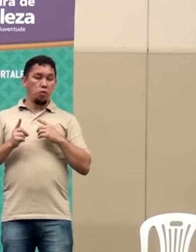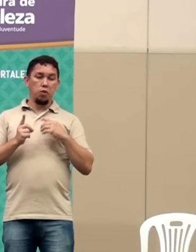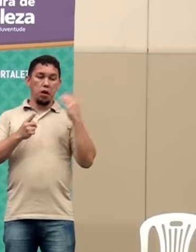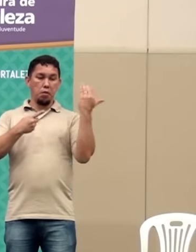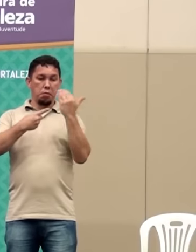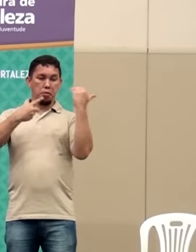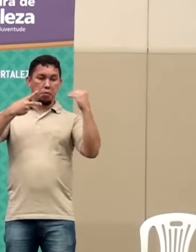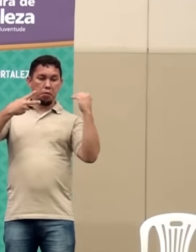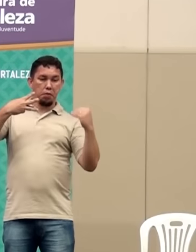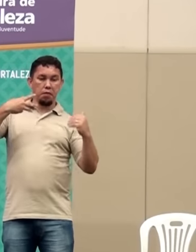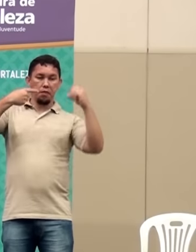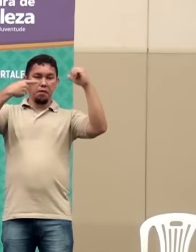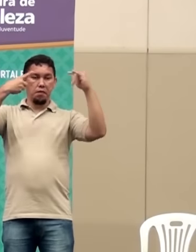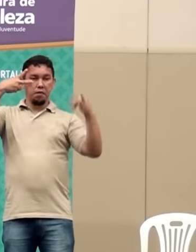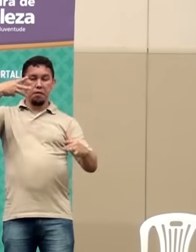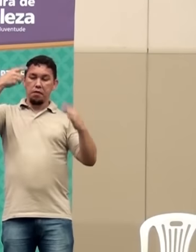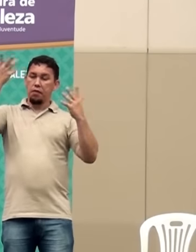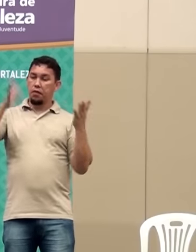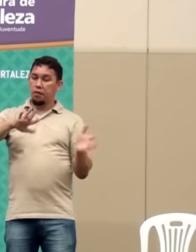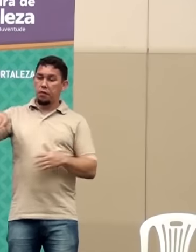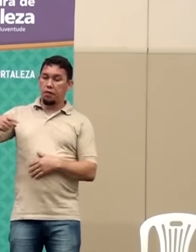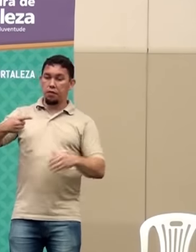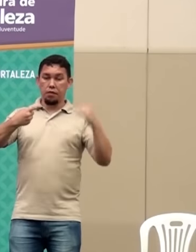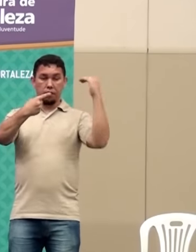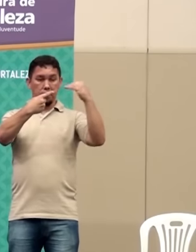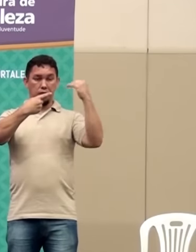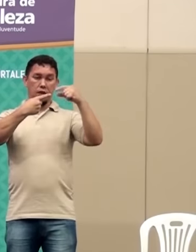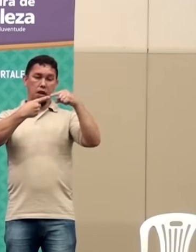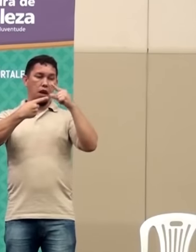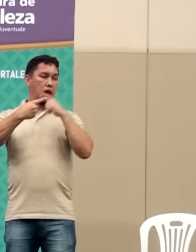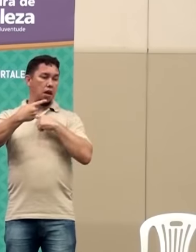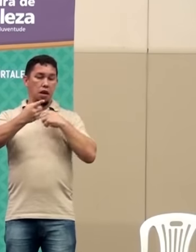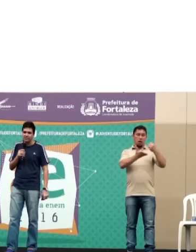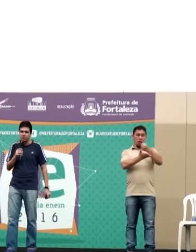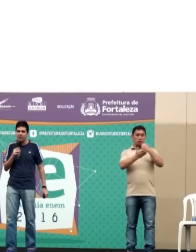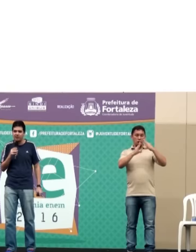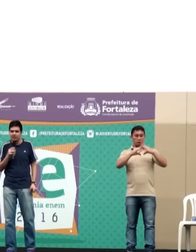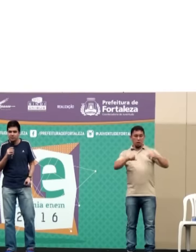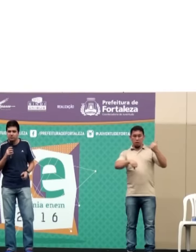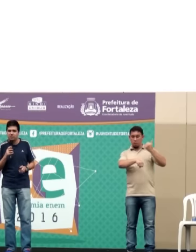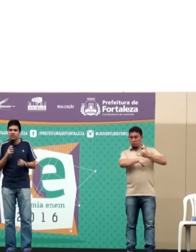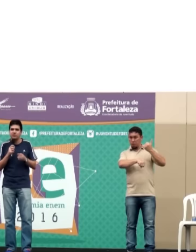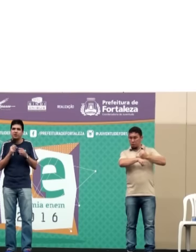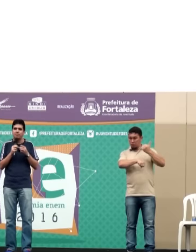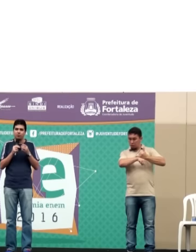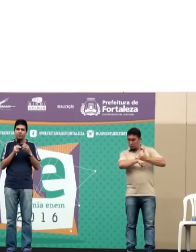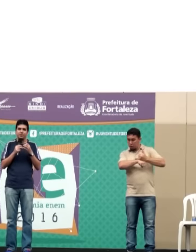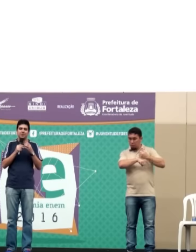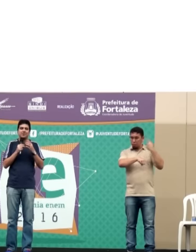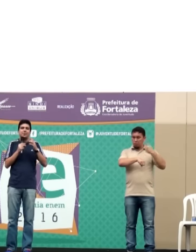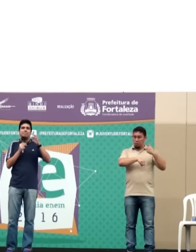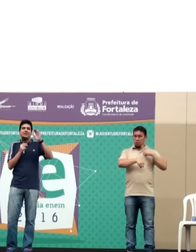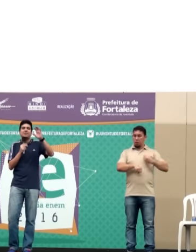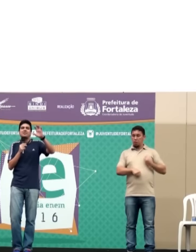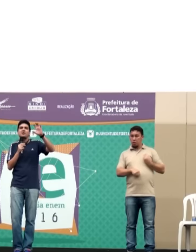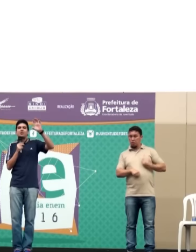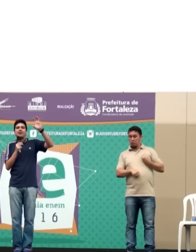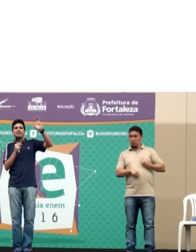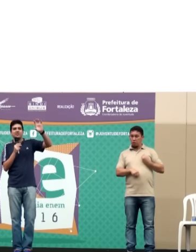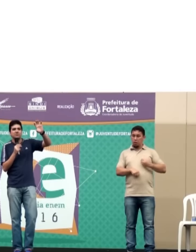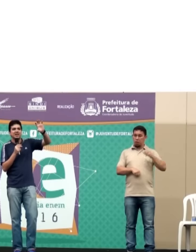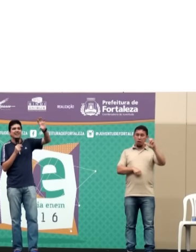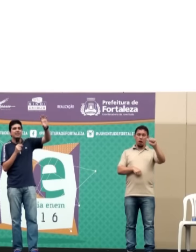é. As bases muito solúveis são as bases de metais alcalinos e de amônio.